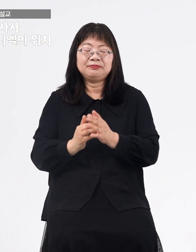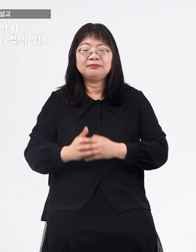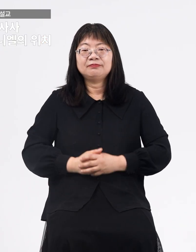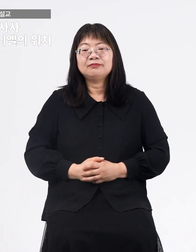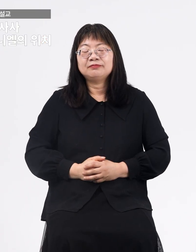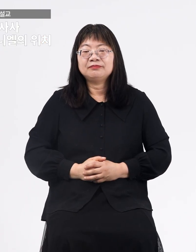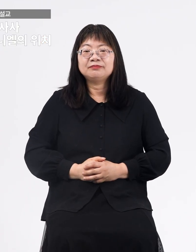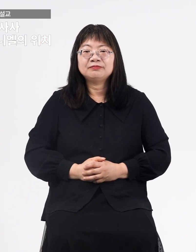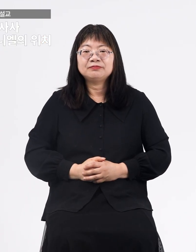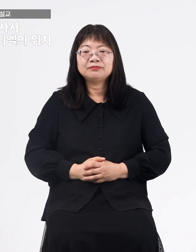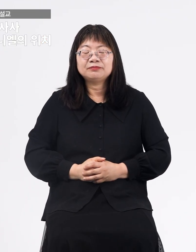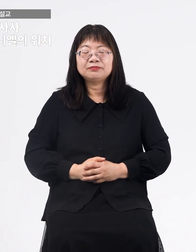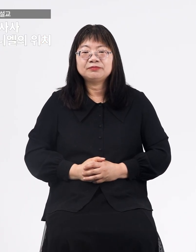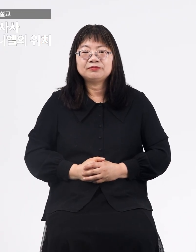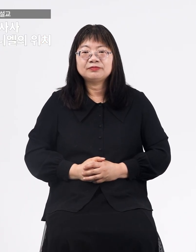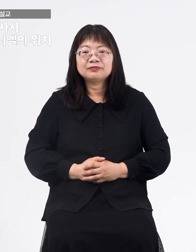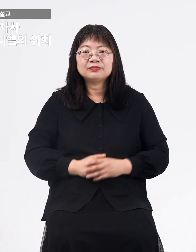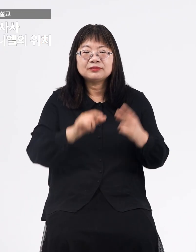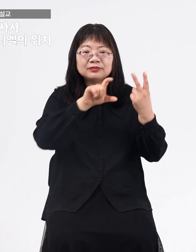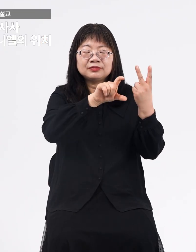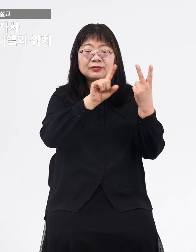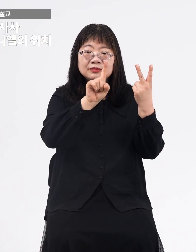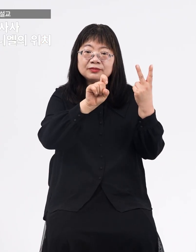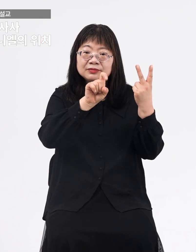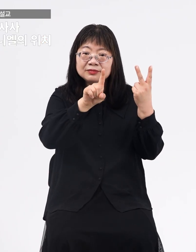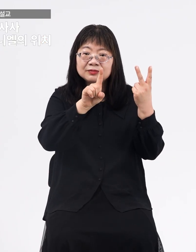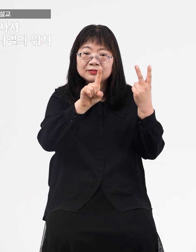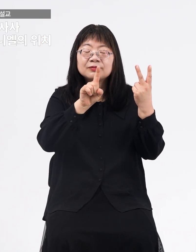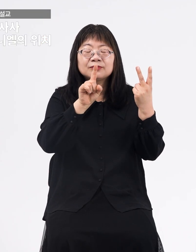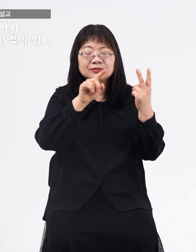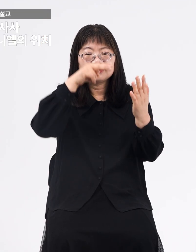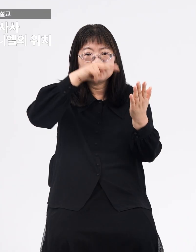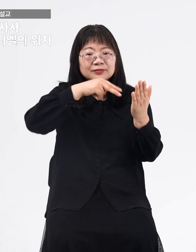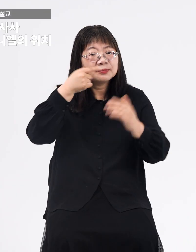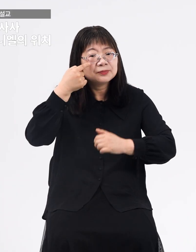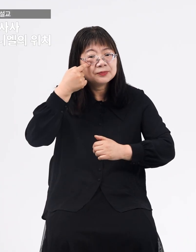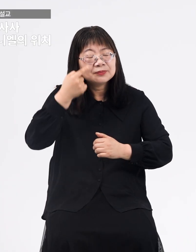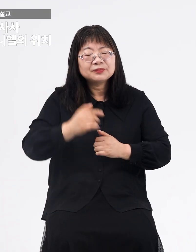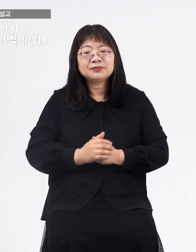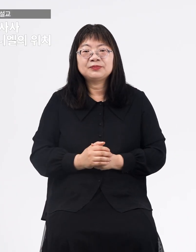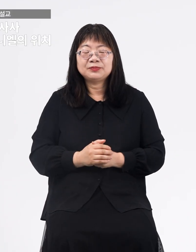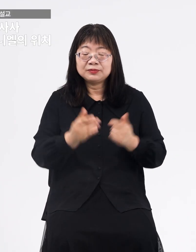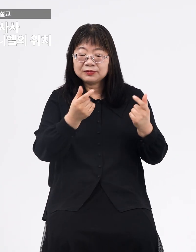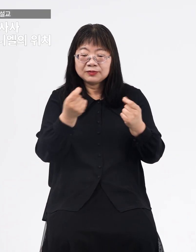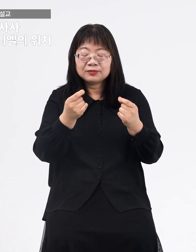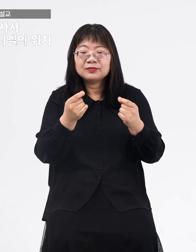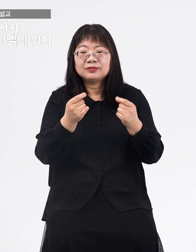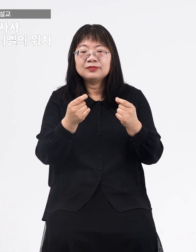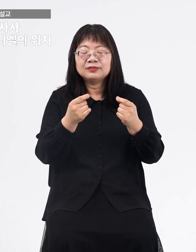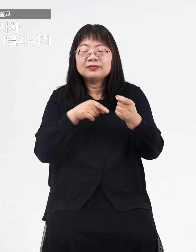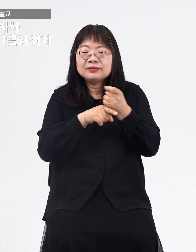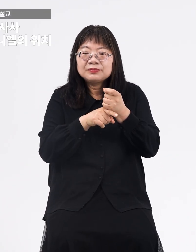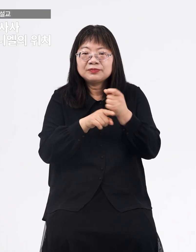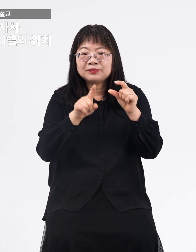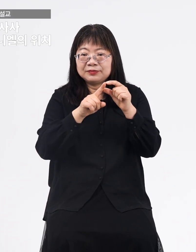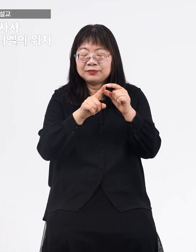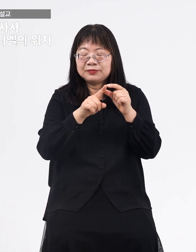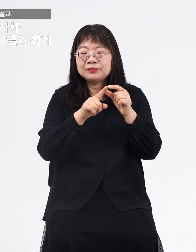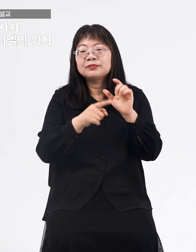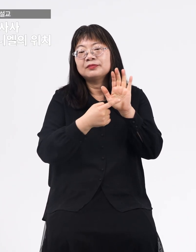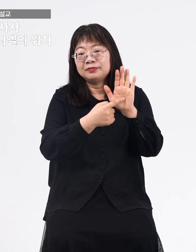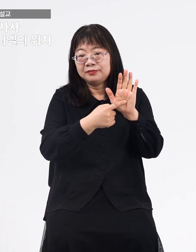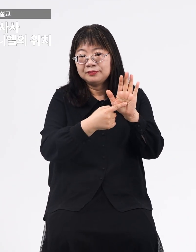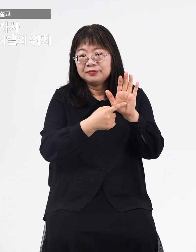말 자체가. 우리 2장 11절을 한번 보십시다. 여기 동의어가 등장을 하는데 2장